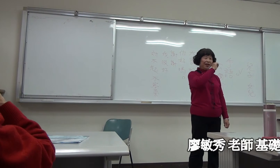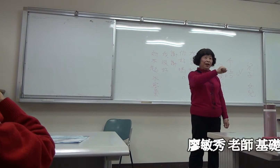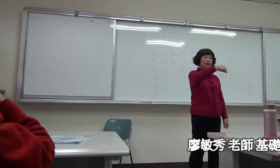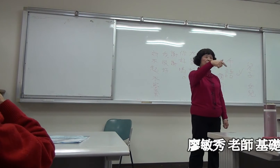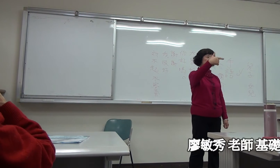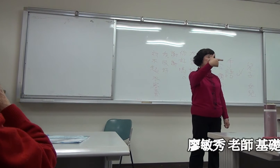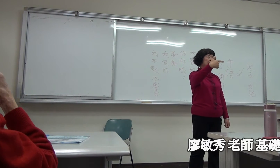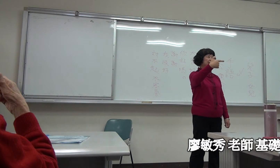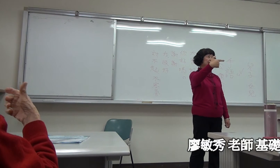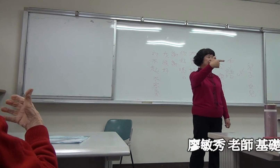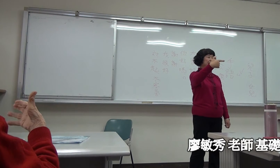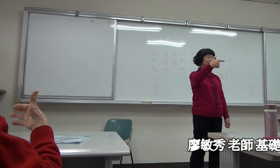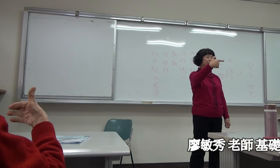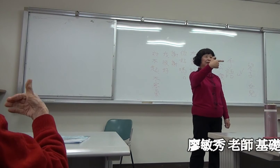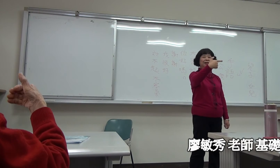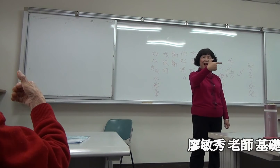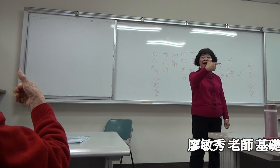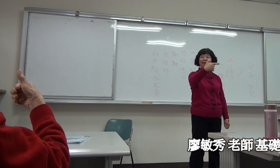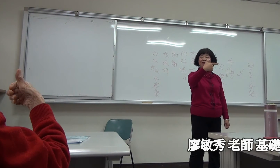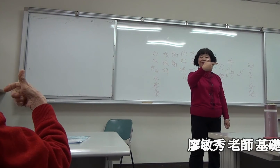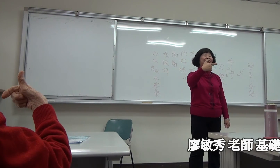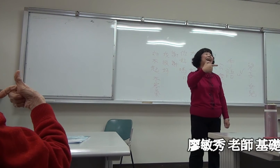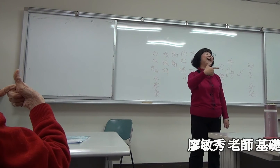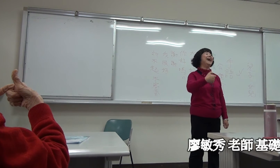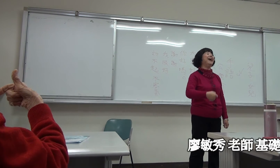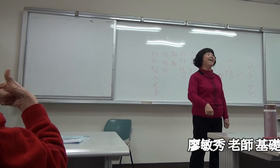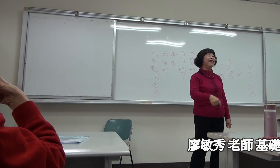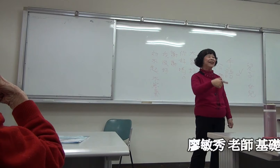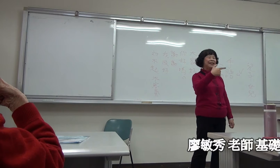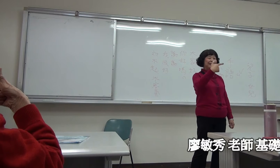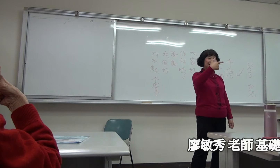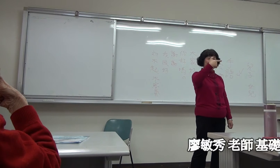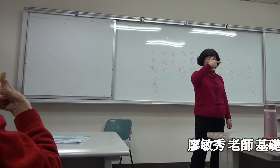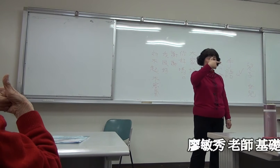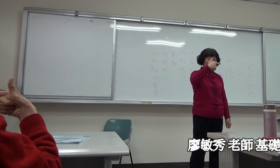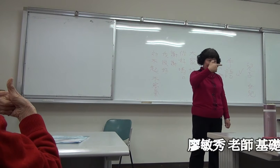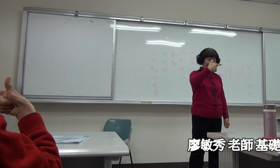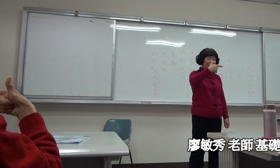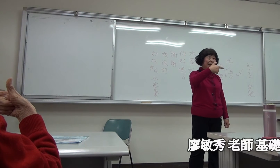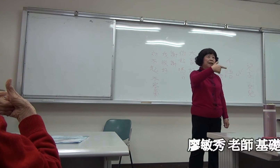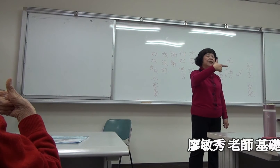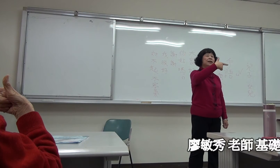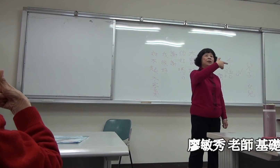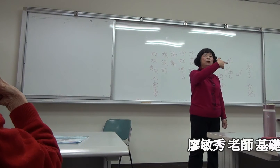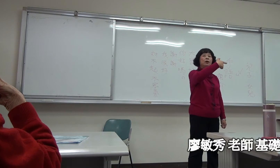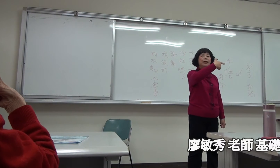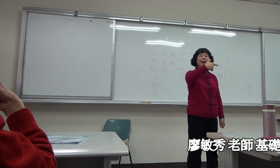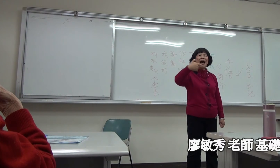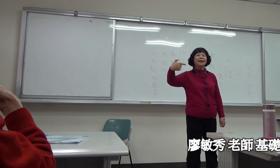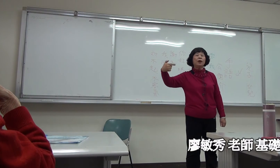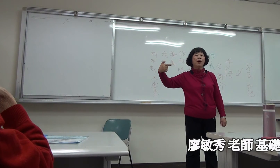谢谢， 我很好。对，我们压一支笑，很好。哦，这个是很，可是如果一拉的话